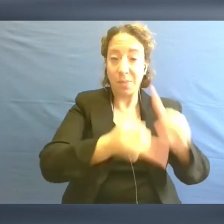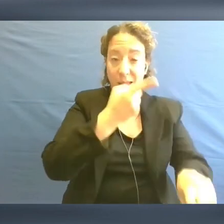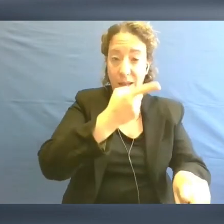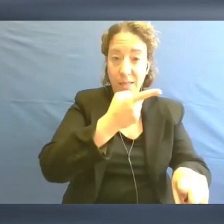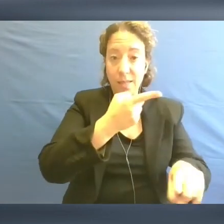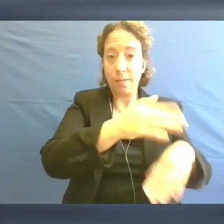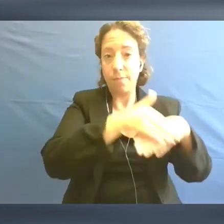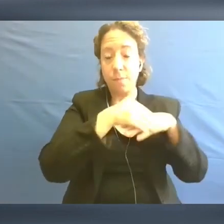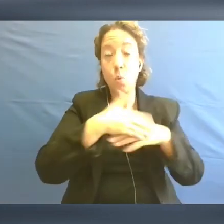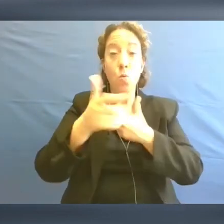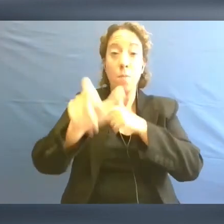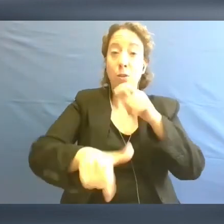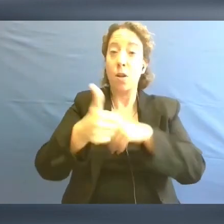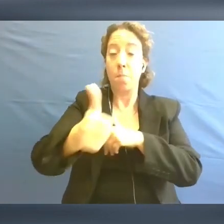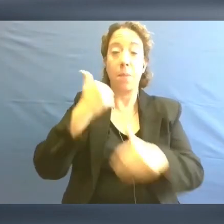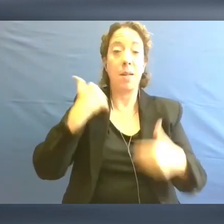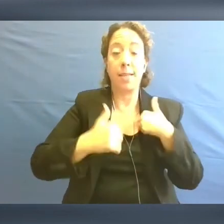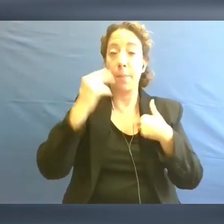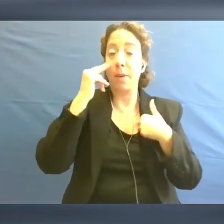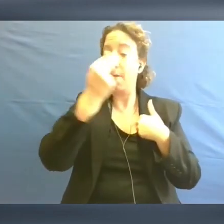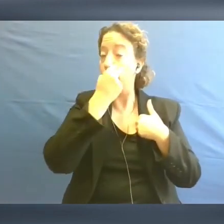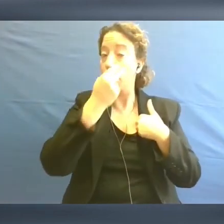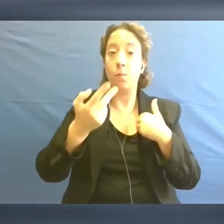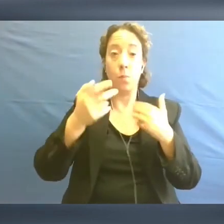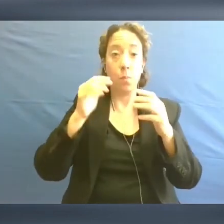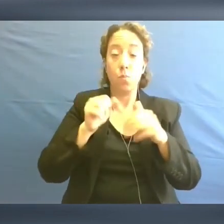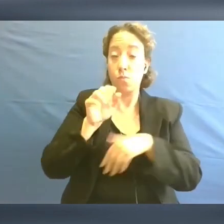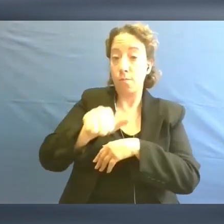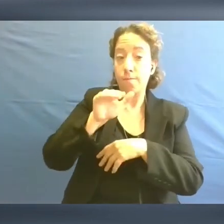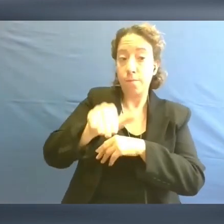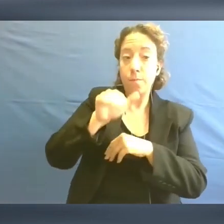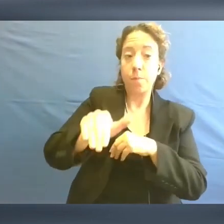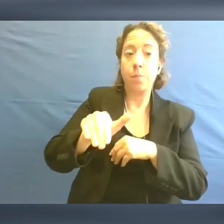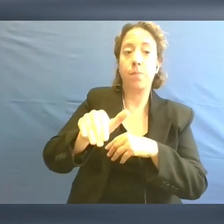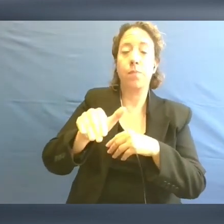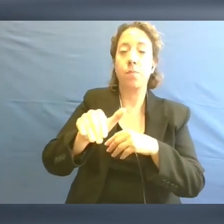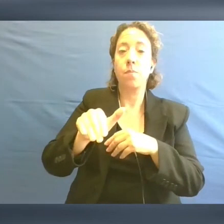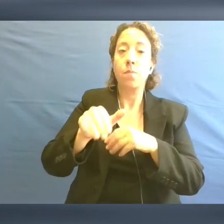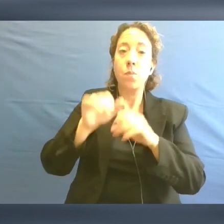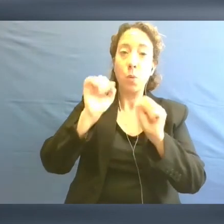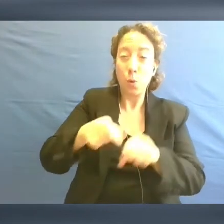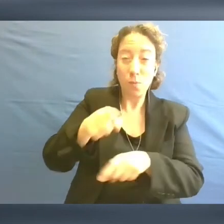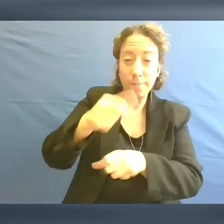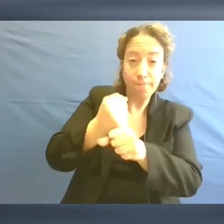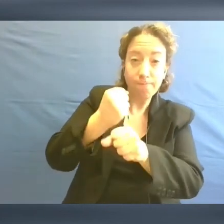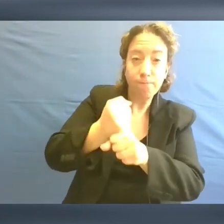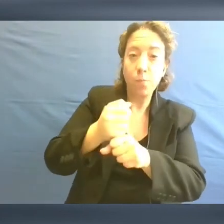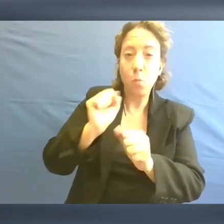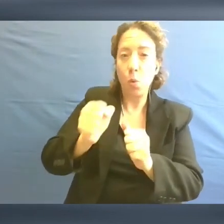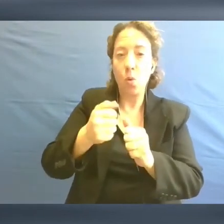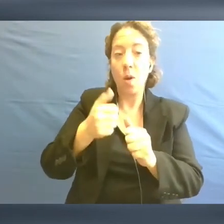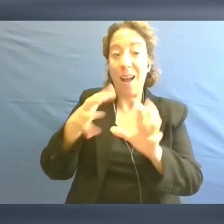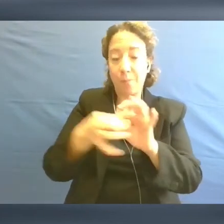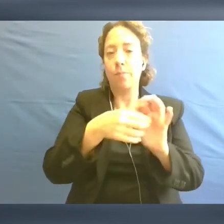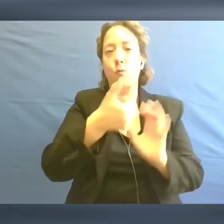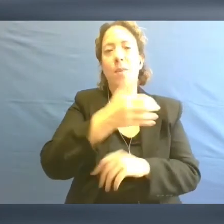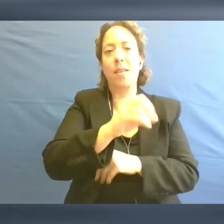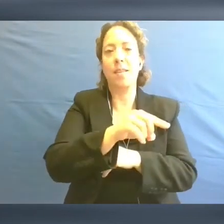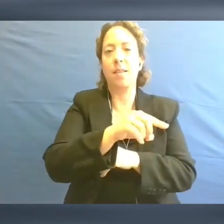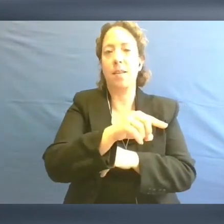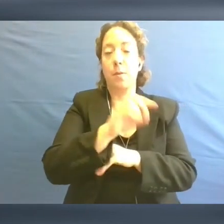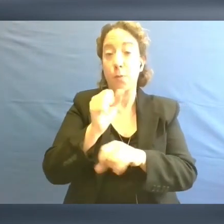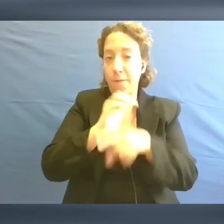personnes handicapées de la vue, à qui on va demander de faire certaines tâches avec un moyen numérique. Il